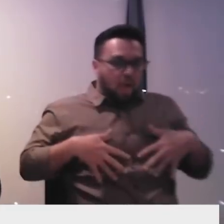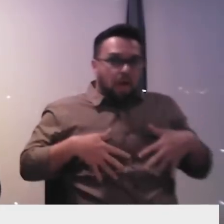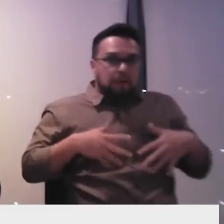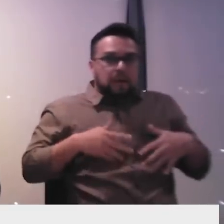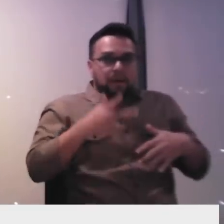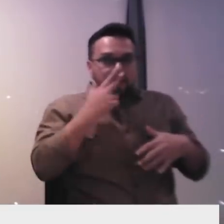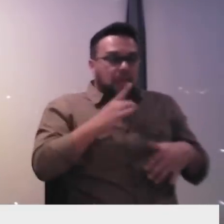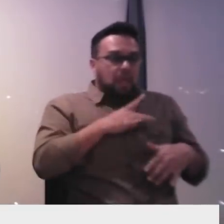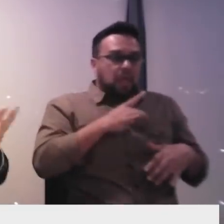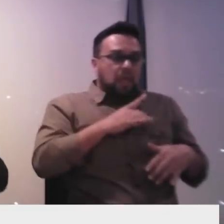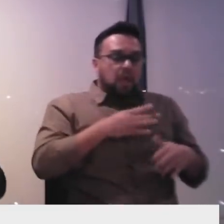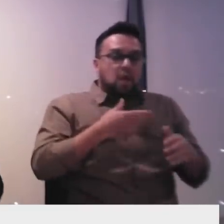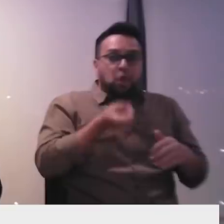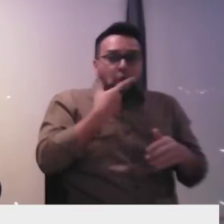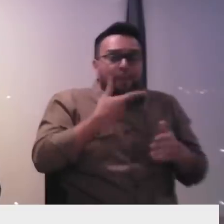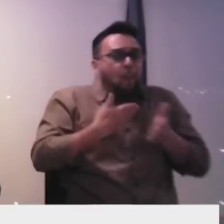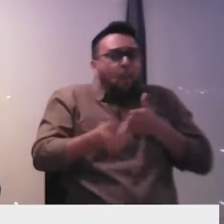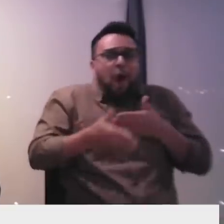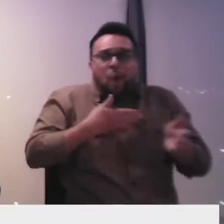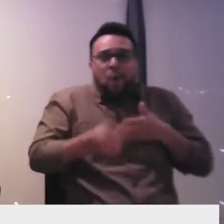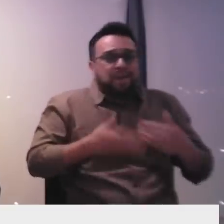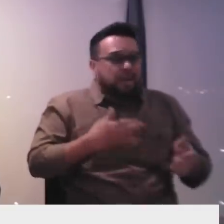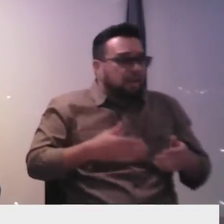fino, toma qualquer negócio.